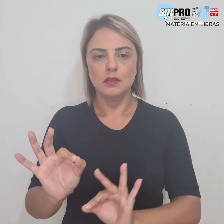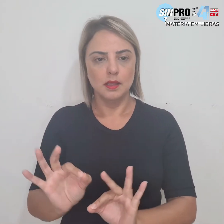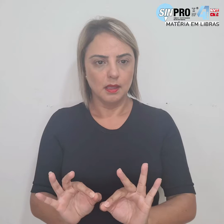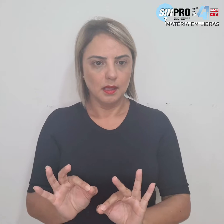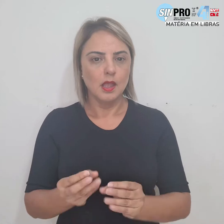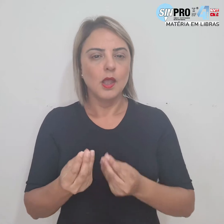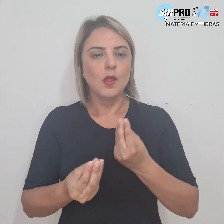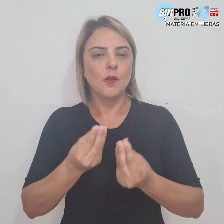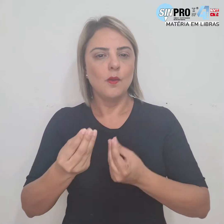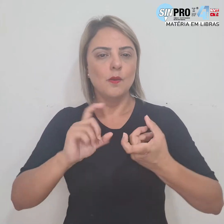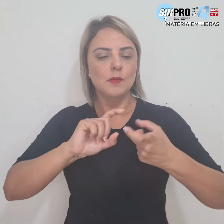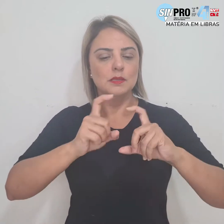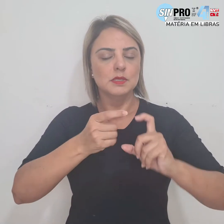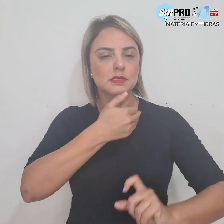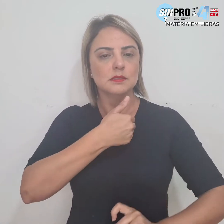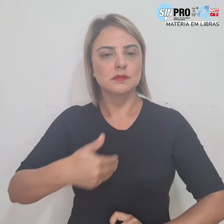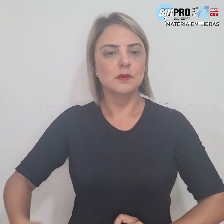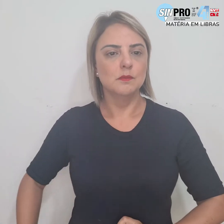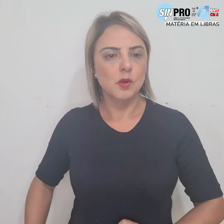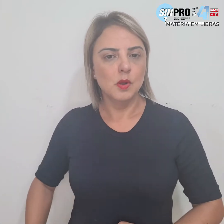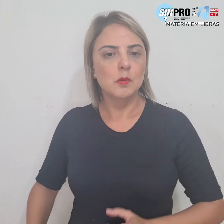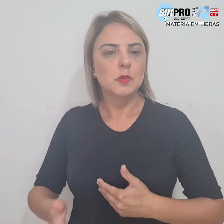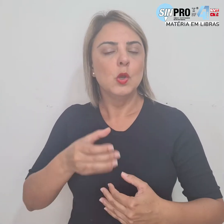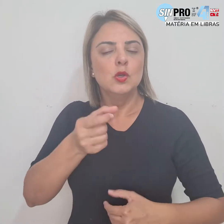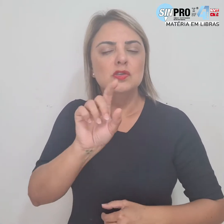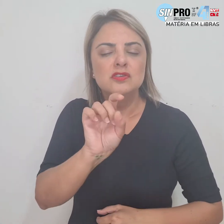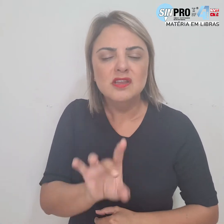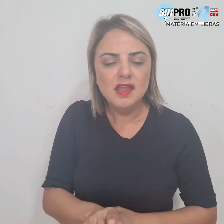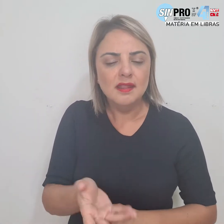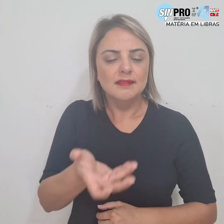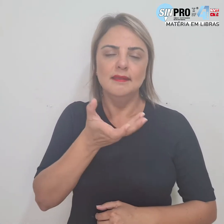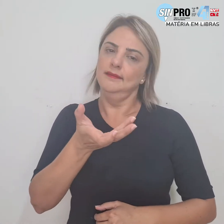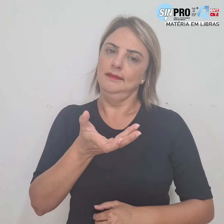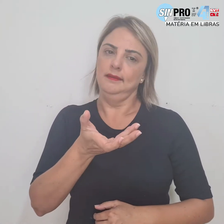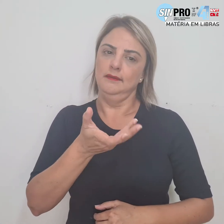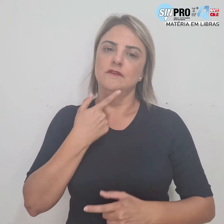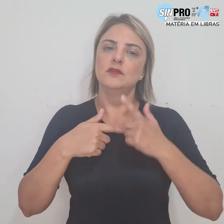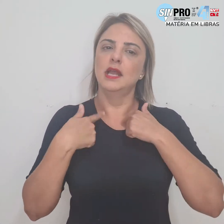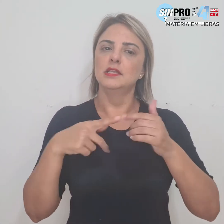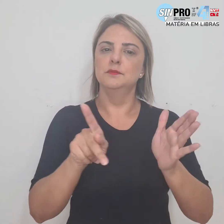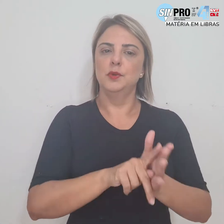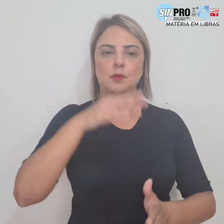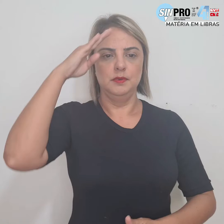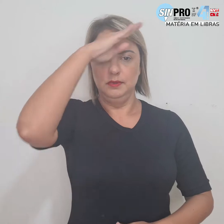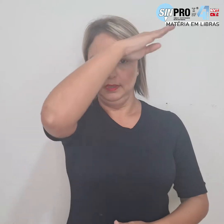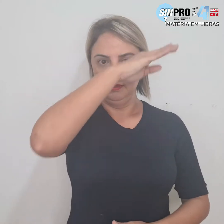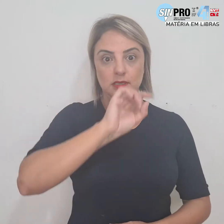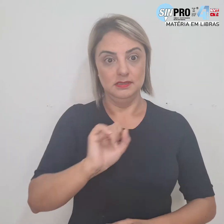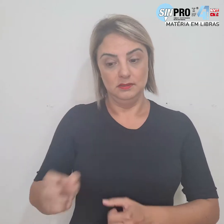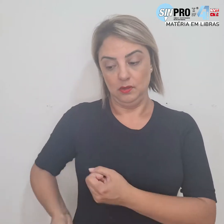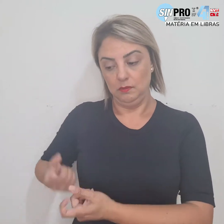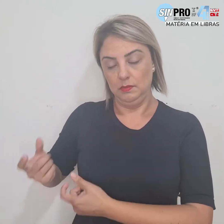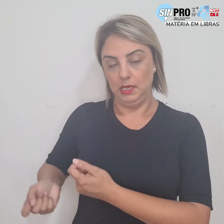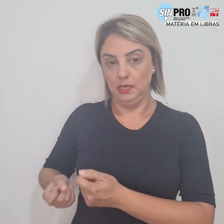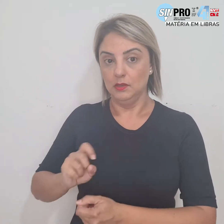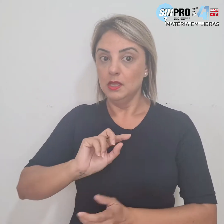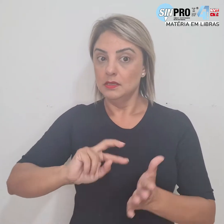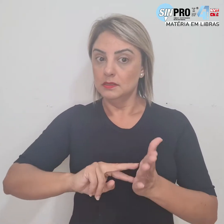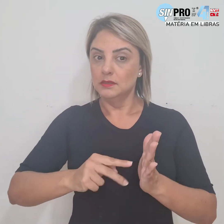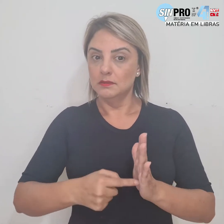o funcionamento da administração pública como bem quiser, desde que não ocorra aumento de despesa. Isso quer dizer que, com